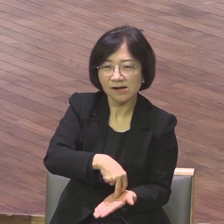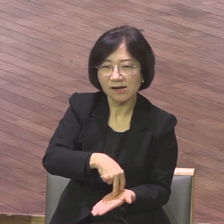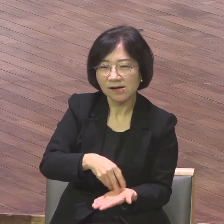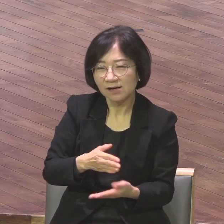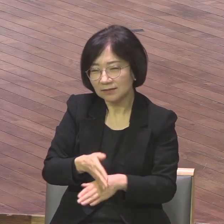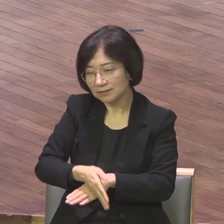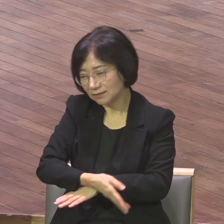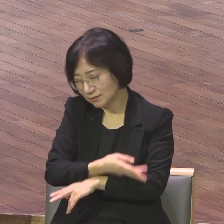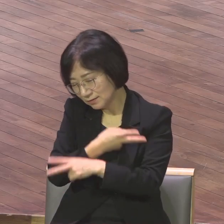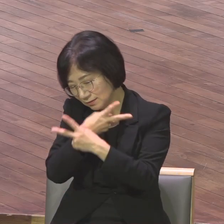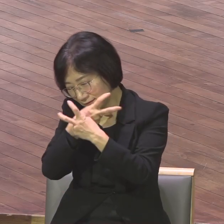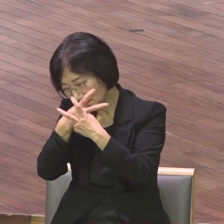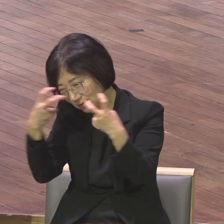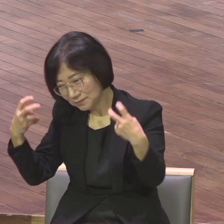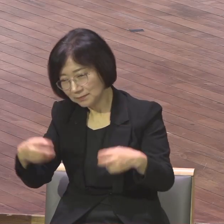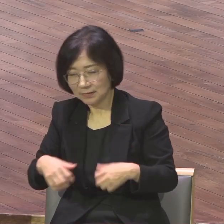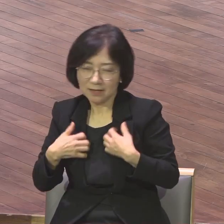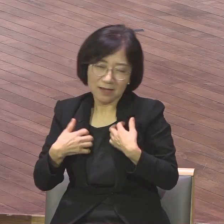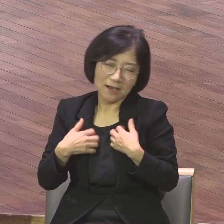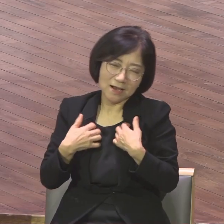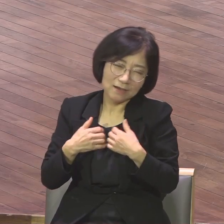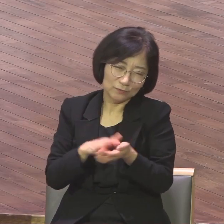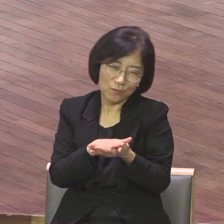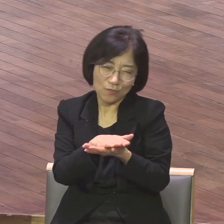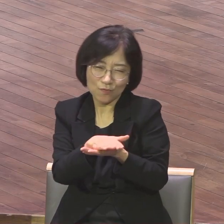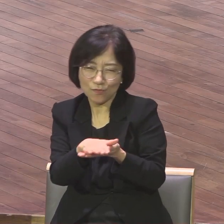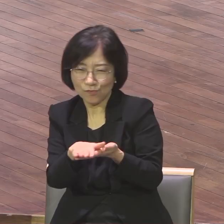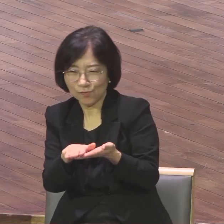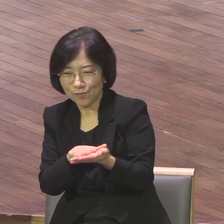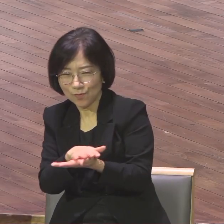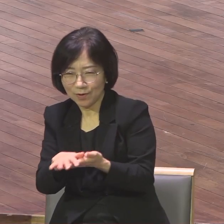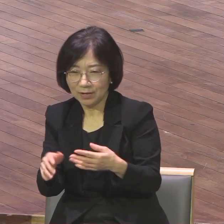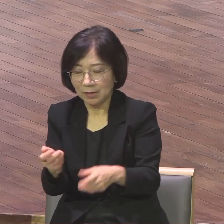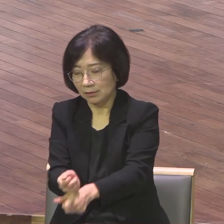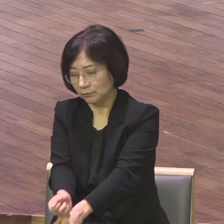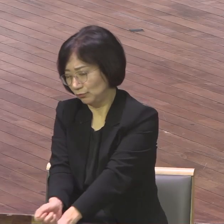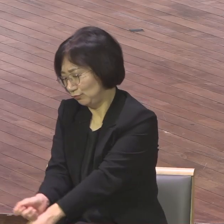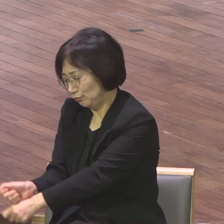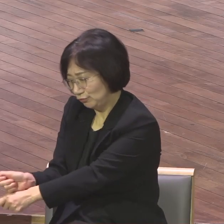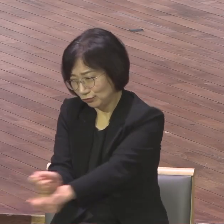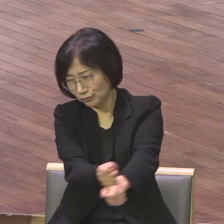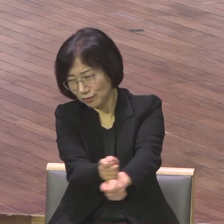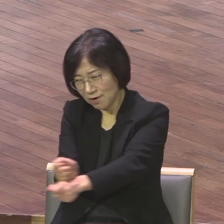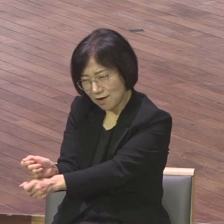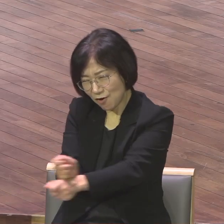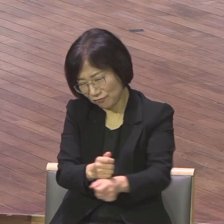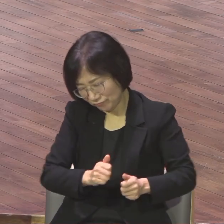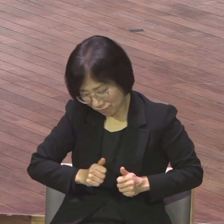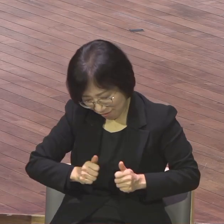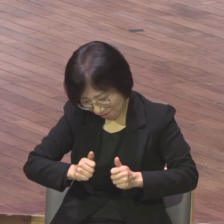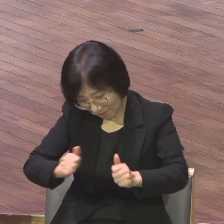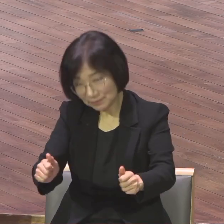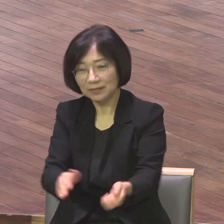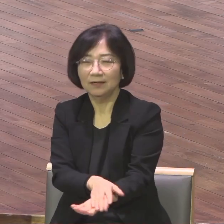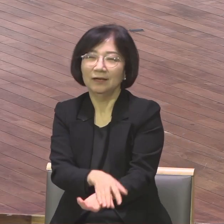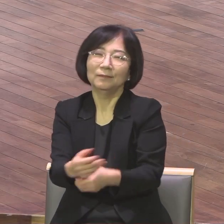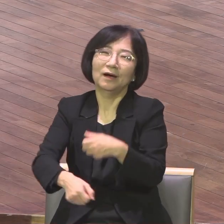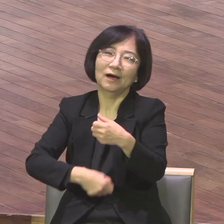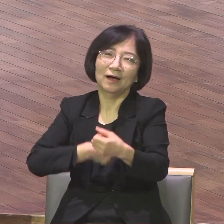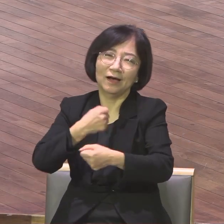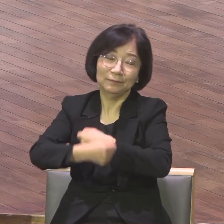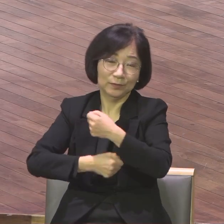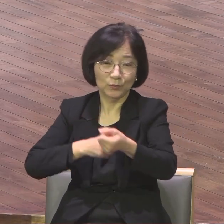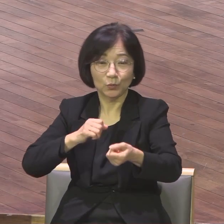하고 싶은 거 자기 하고 싶은 대로 하고 치고 싶은 골프도 시간 치고 그냥 지 마음대로 그냥 그렇게 하고 싶은 거